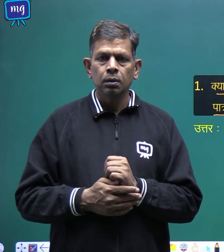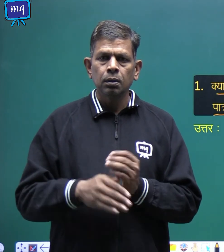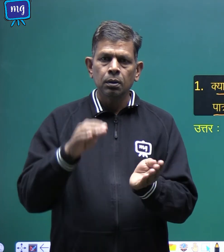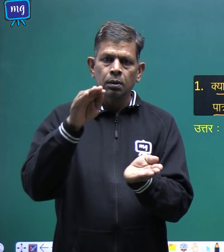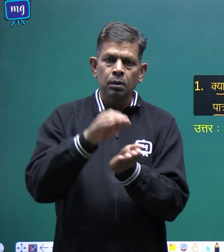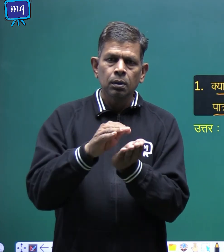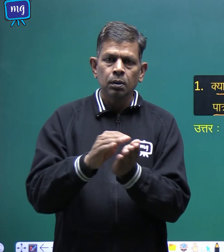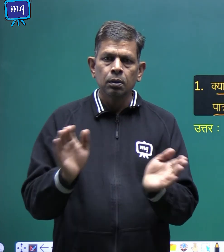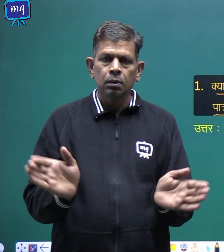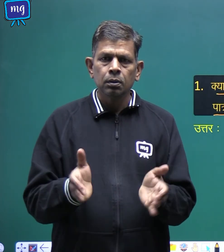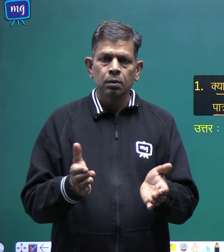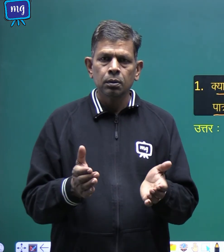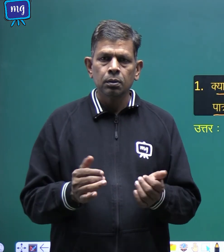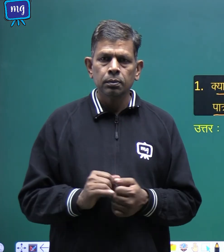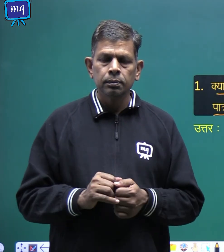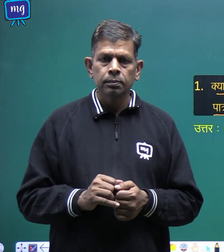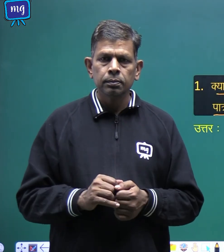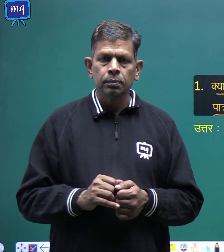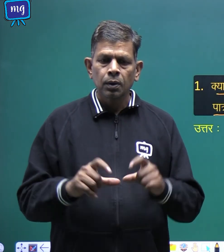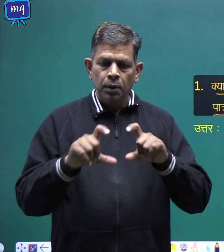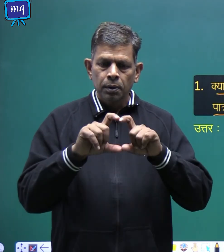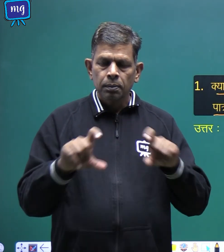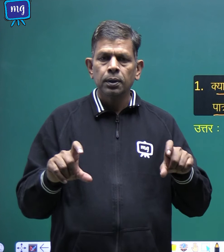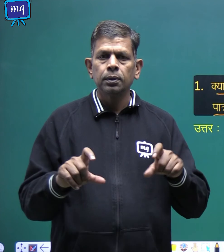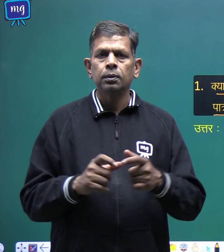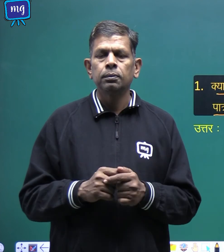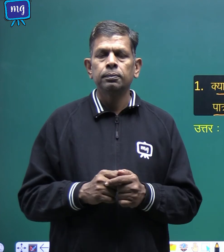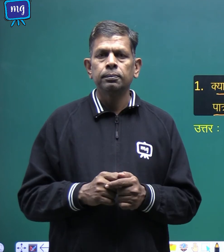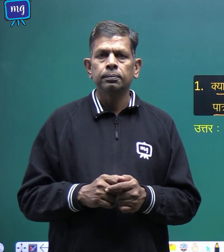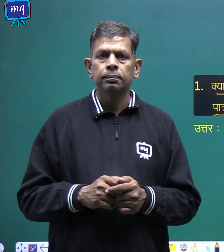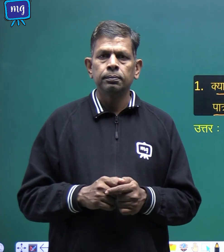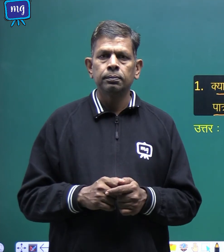रख सकते हैं? स्पष्ट कीजिए।